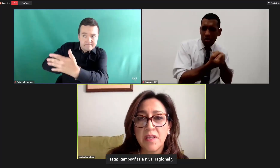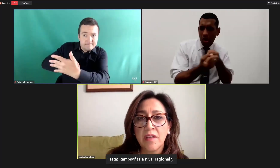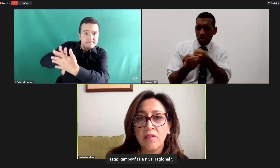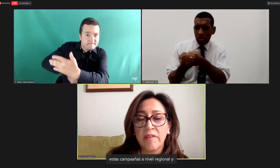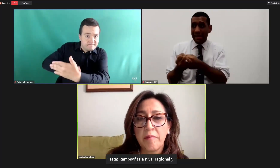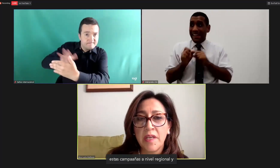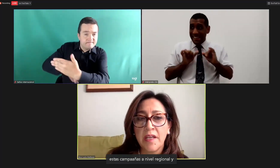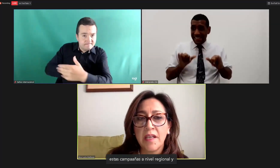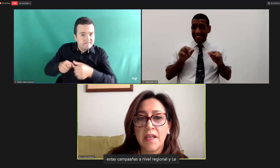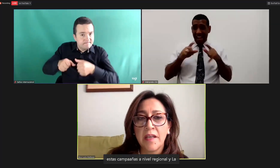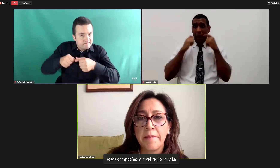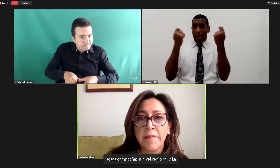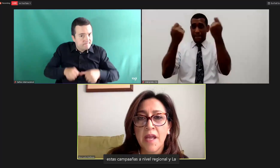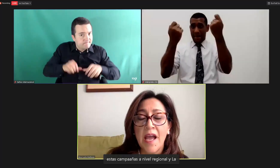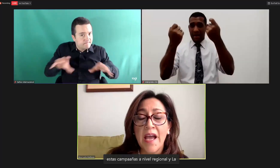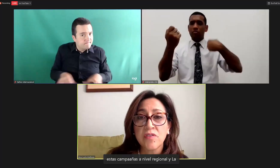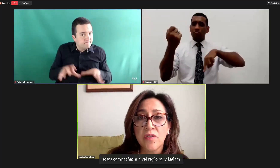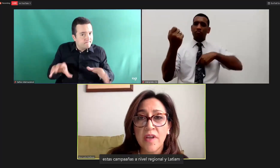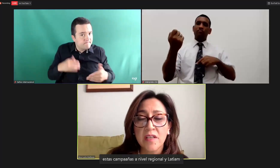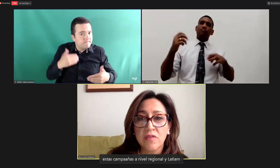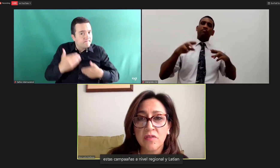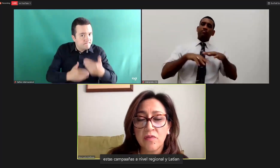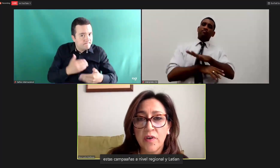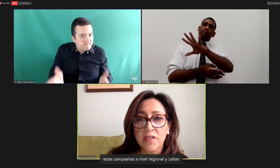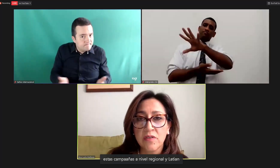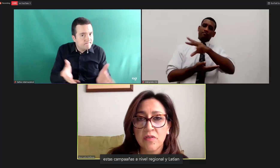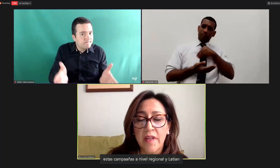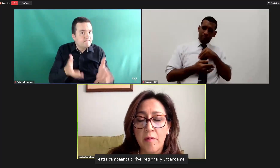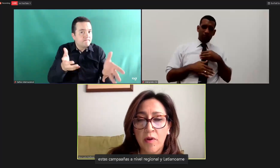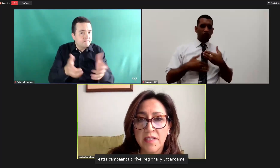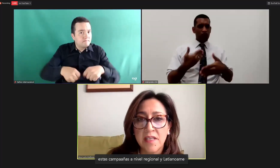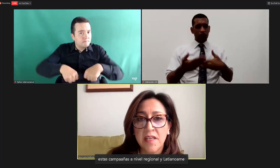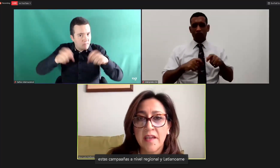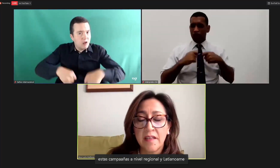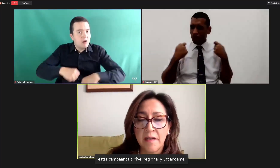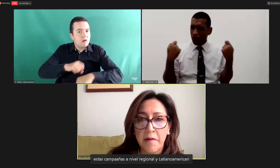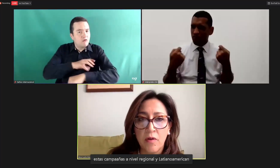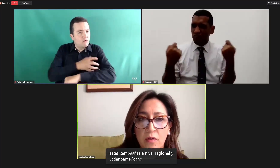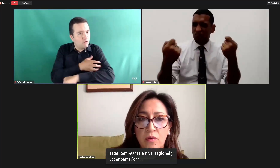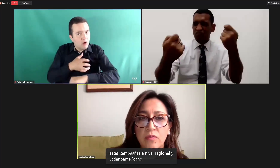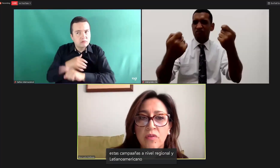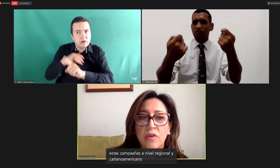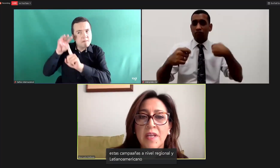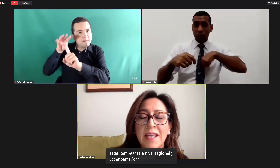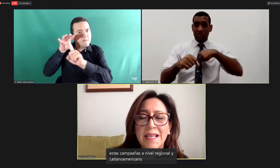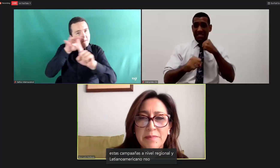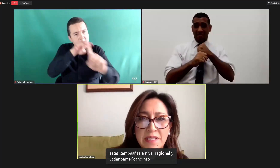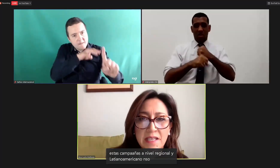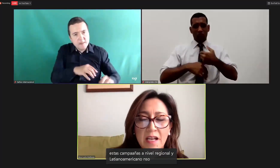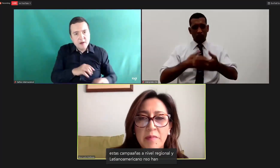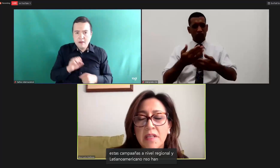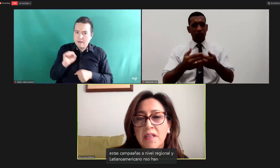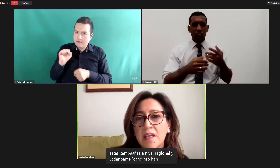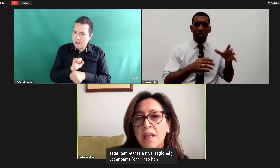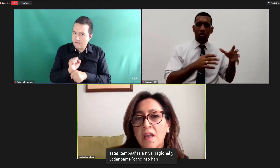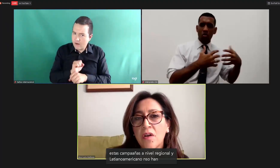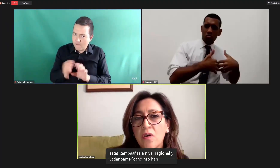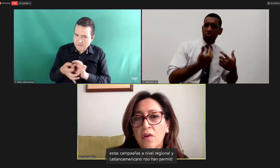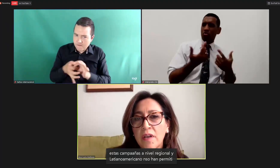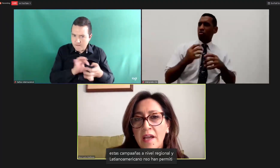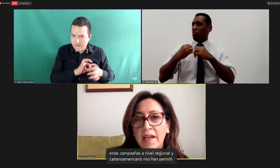están permitiendo también accionar estos esfuerzos de abogacía y de trabajo conjunto,